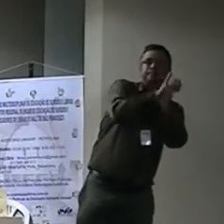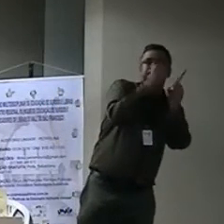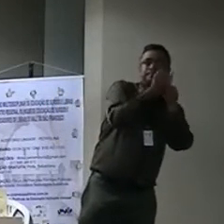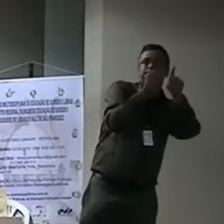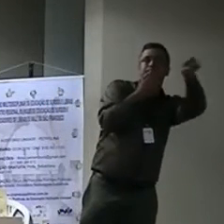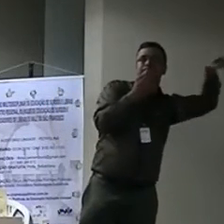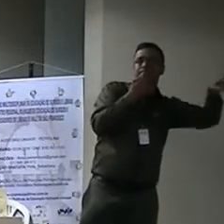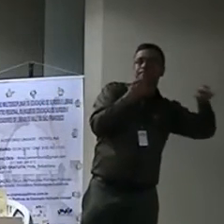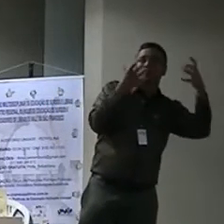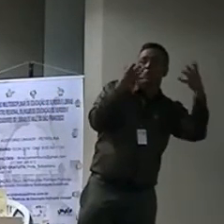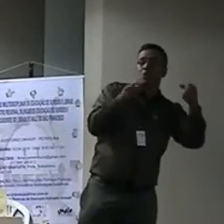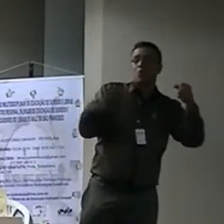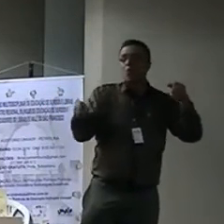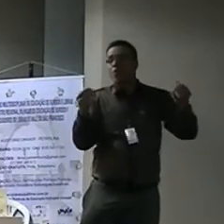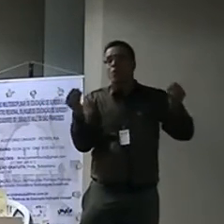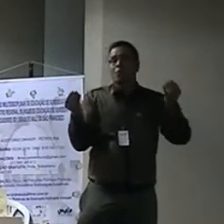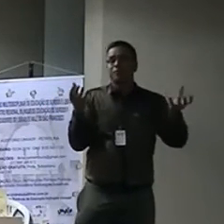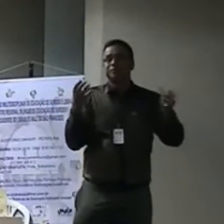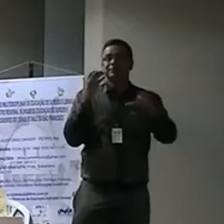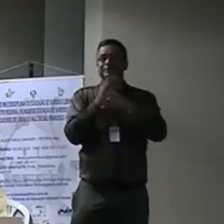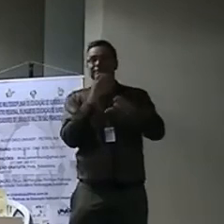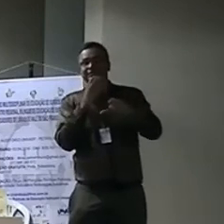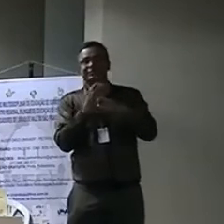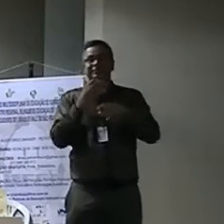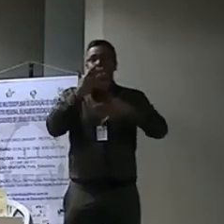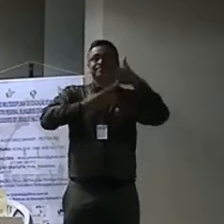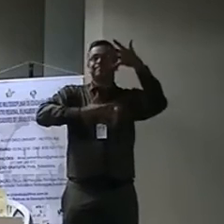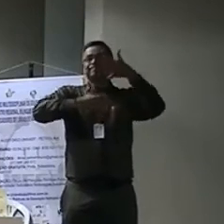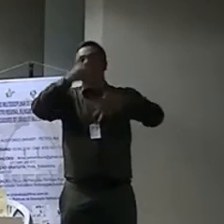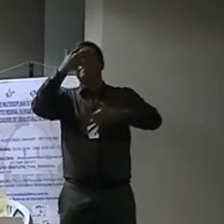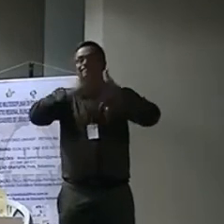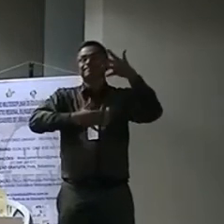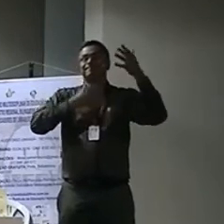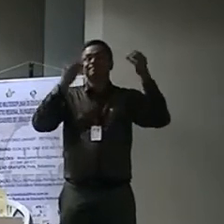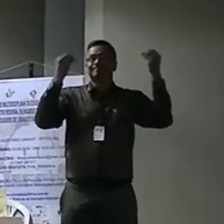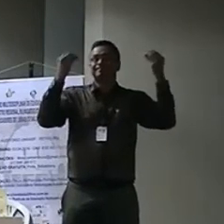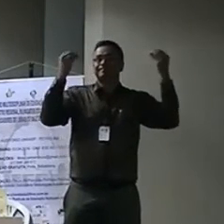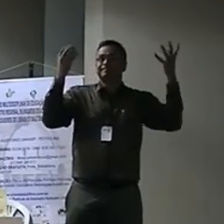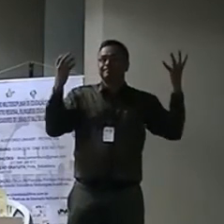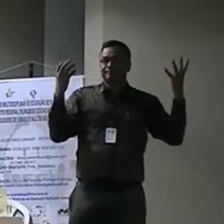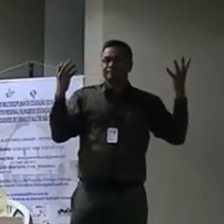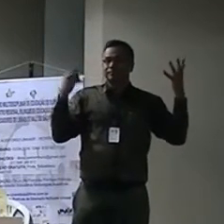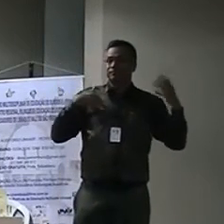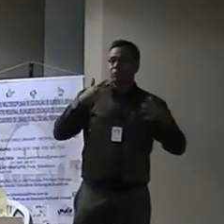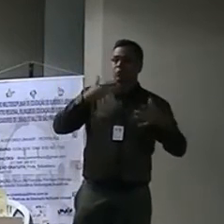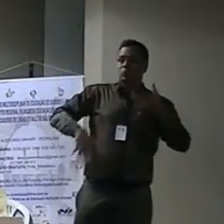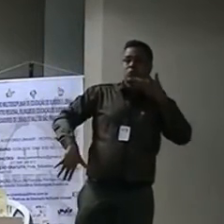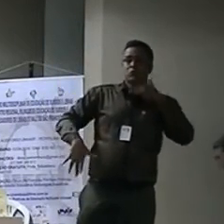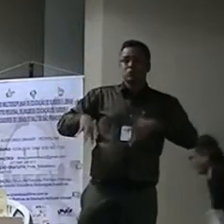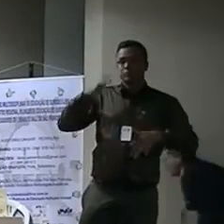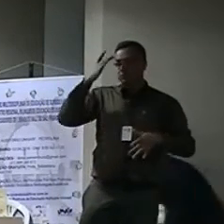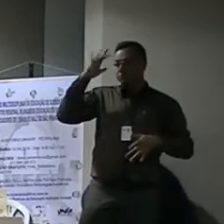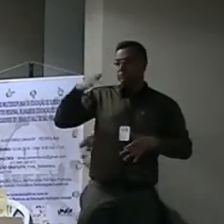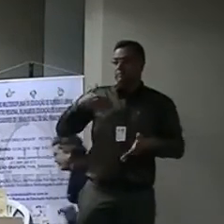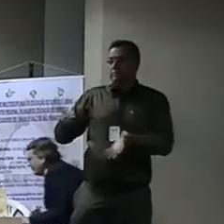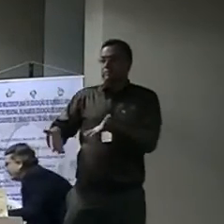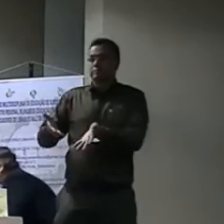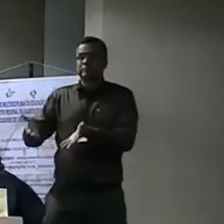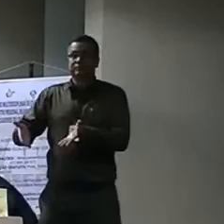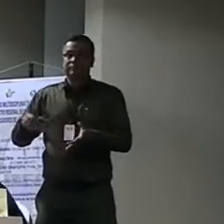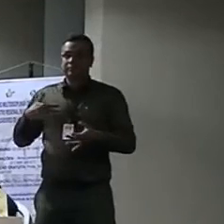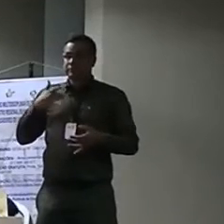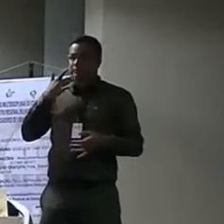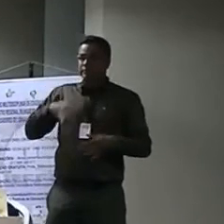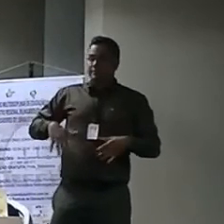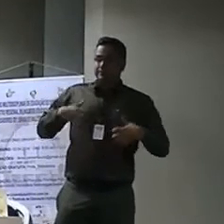a criança com deficiência, dela ser diferente. Não, é o medo de não saber lidar com isso. Mas